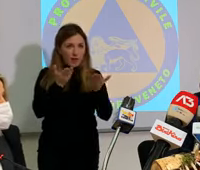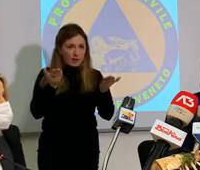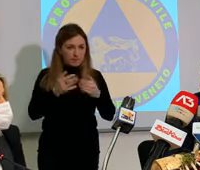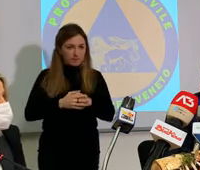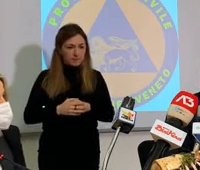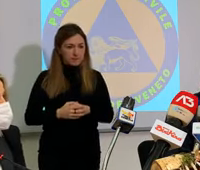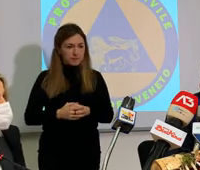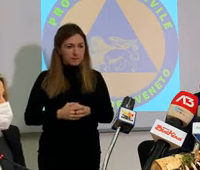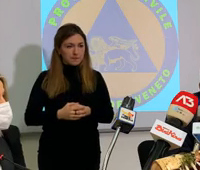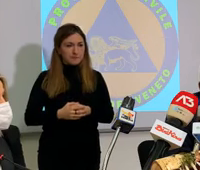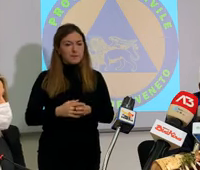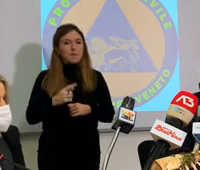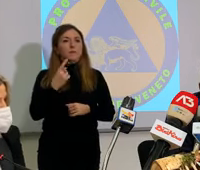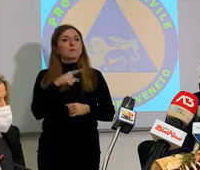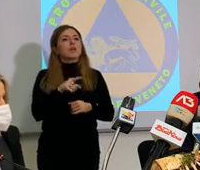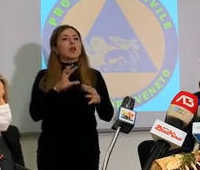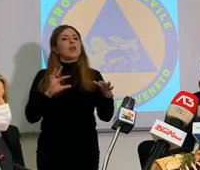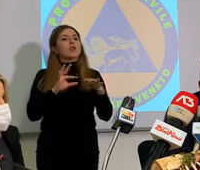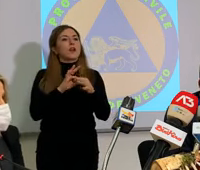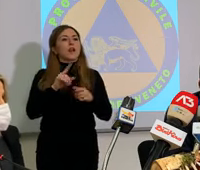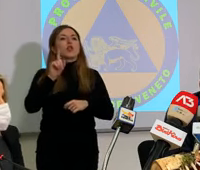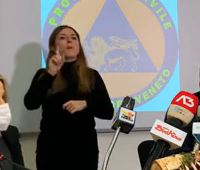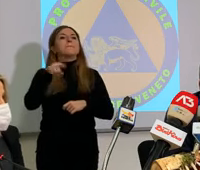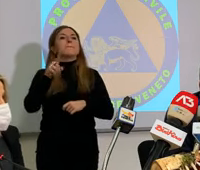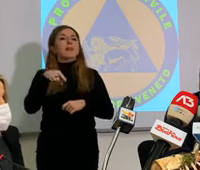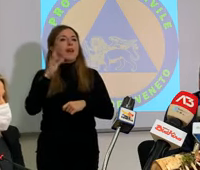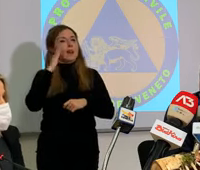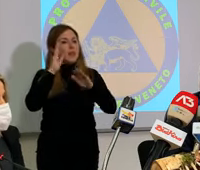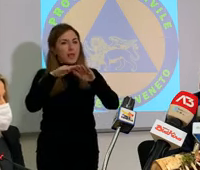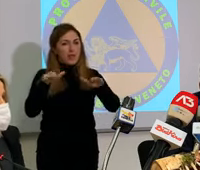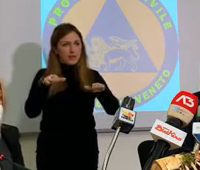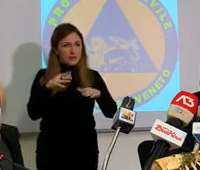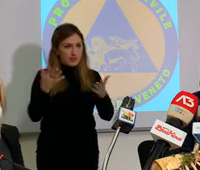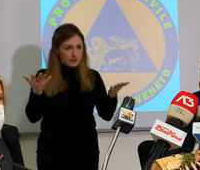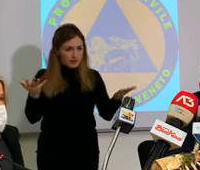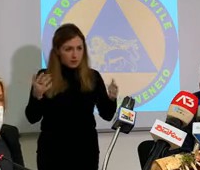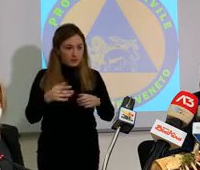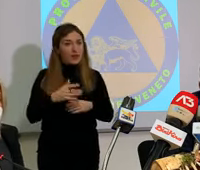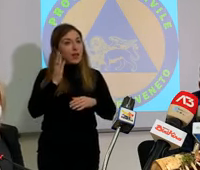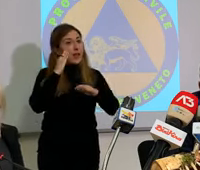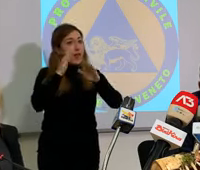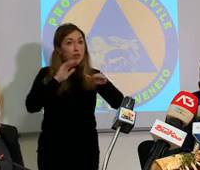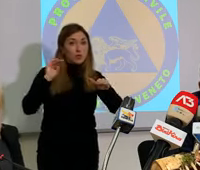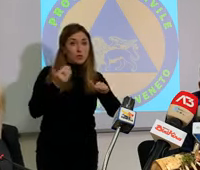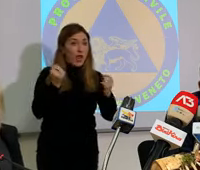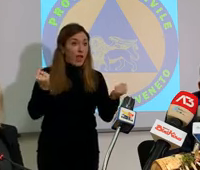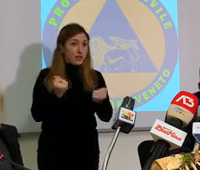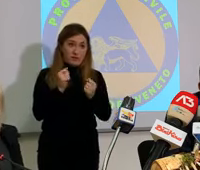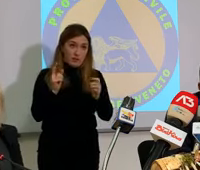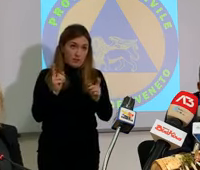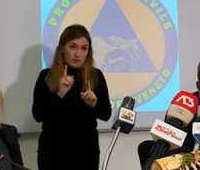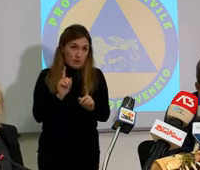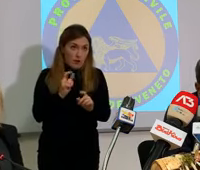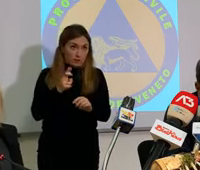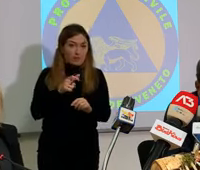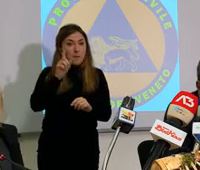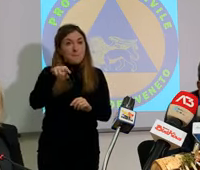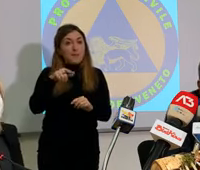quello che riguarda i famosi mila letti quindi se mi chiedete se oggi sono più attivi la risposta è no perché attivare mille eletti vuol dire